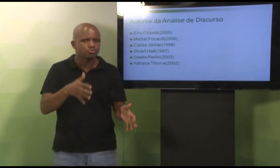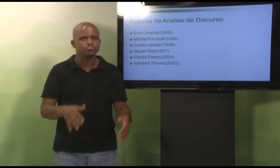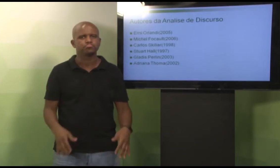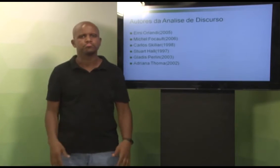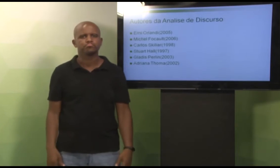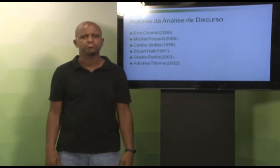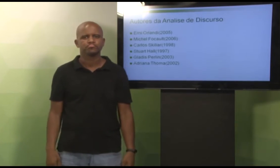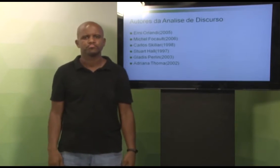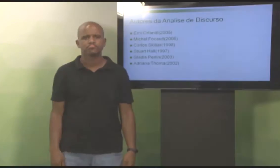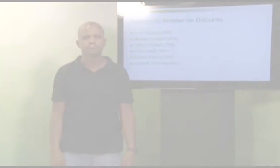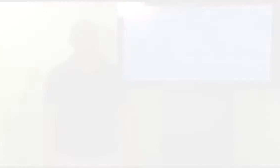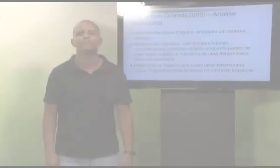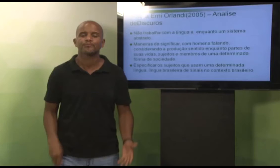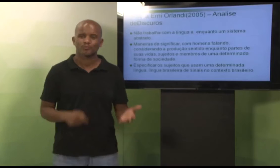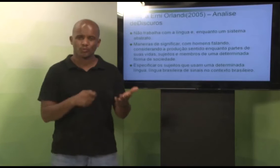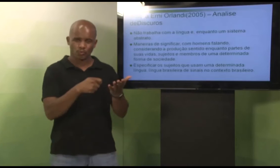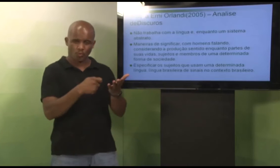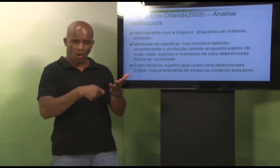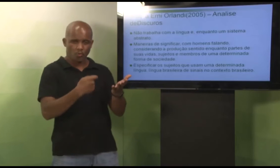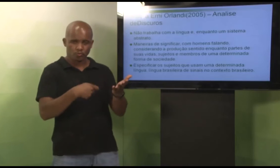temática de análise do discurso.